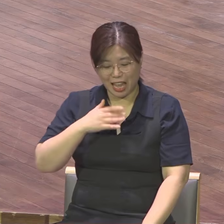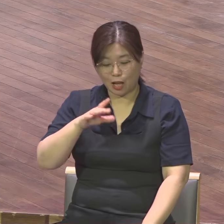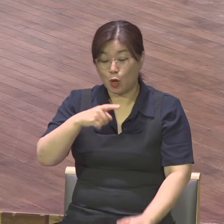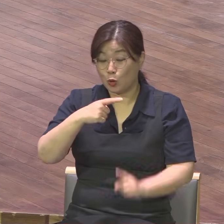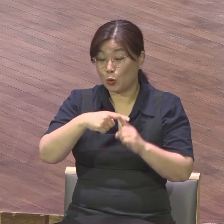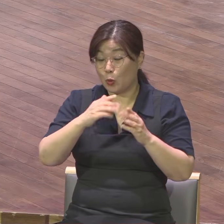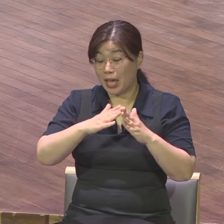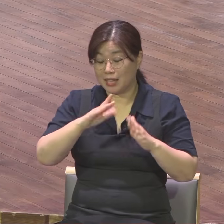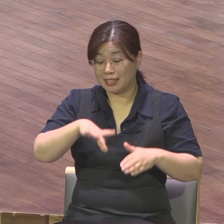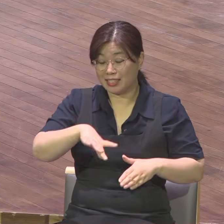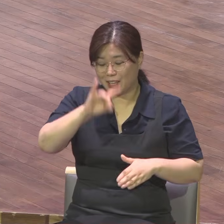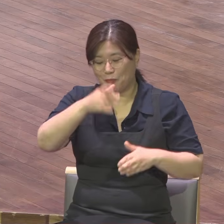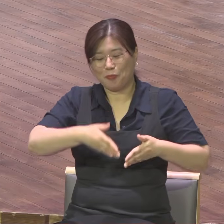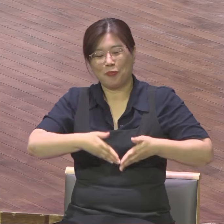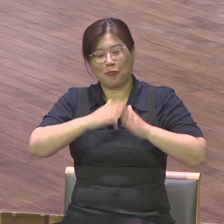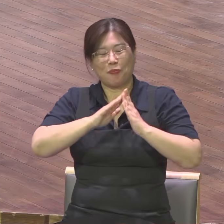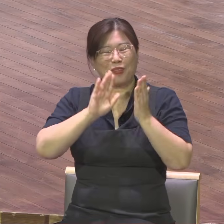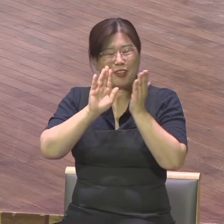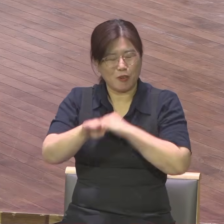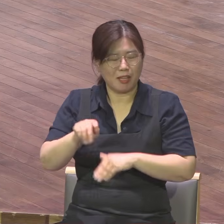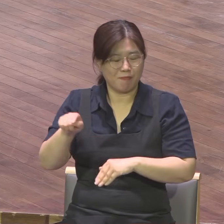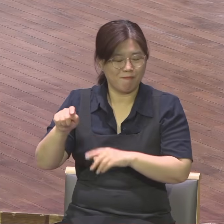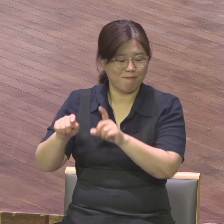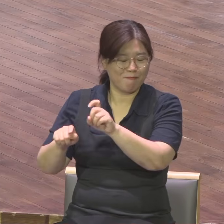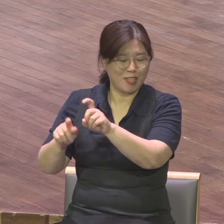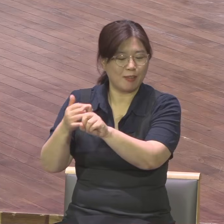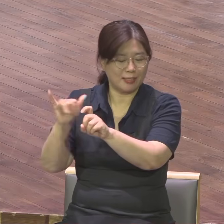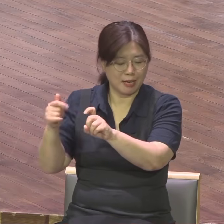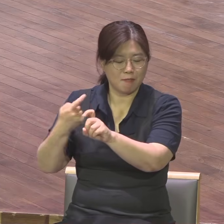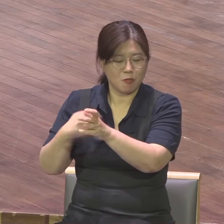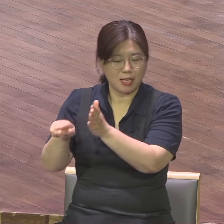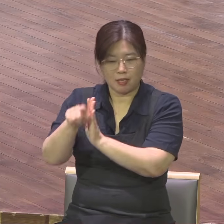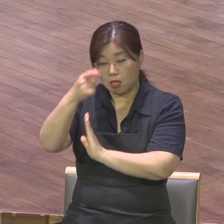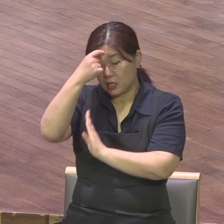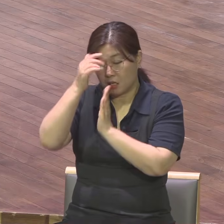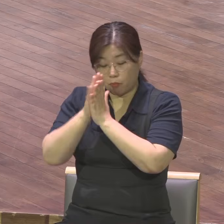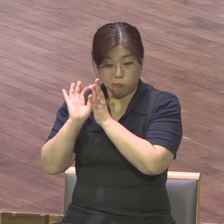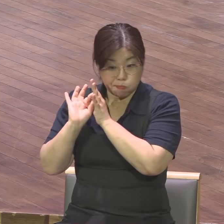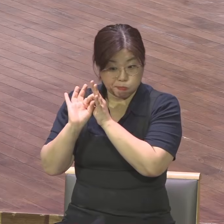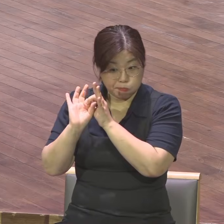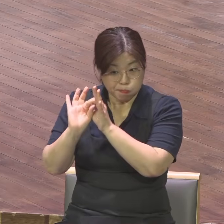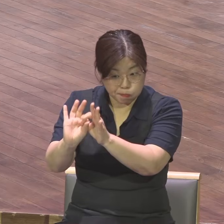뭐 죽은 친구도 있지만은 거의 다 돌아왔어요. 여러분